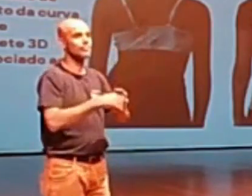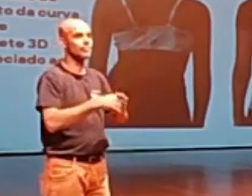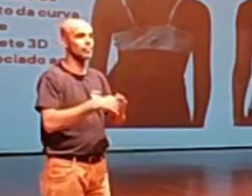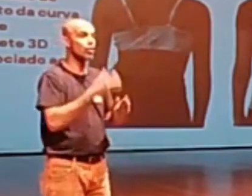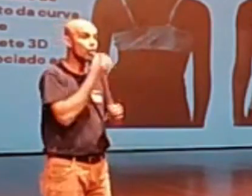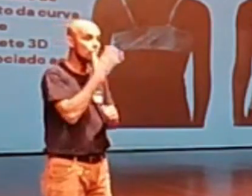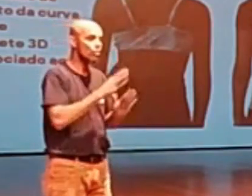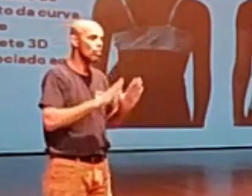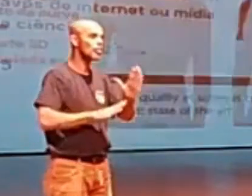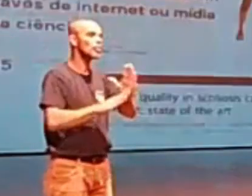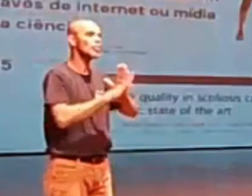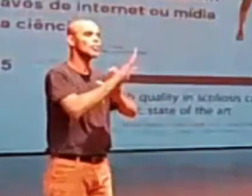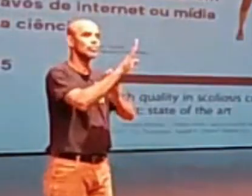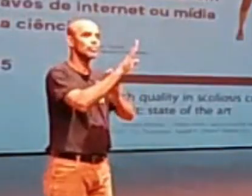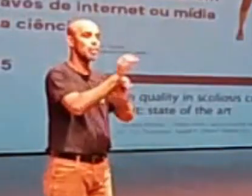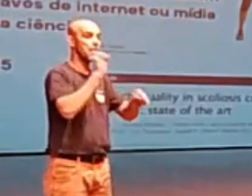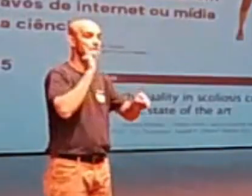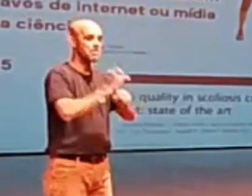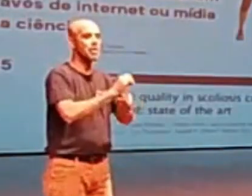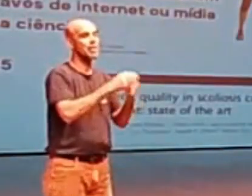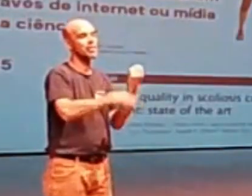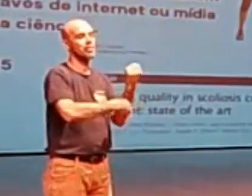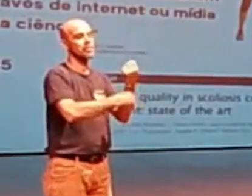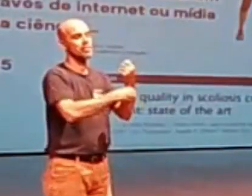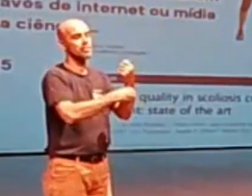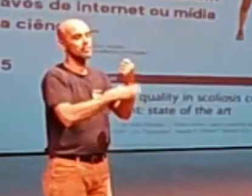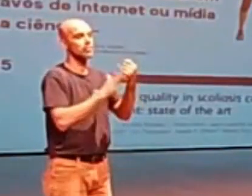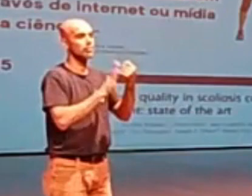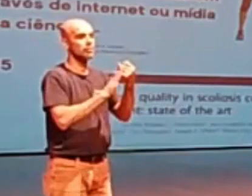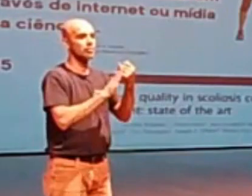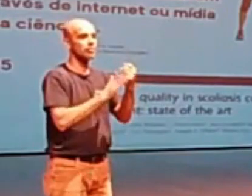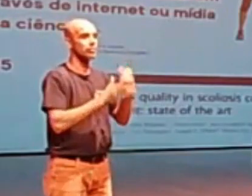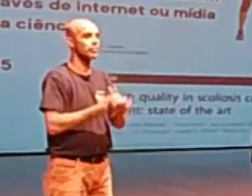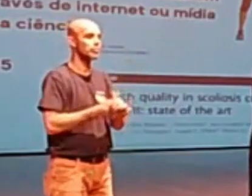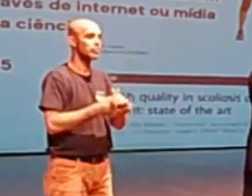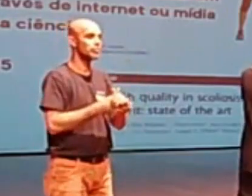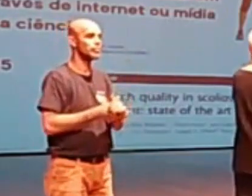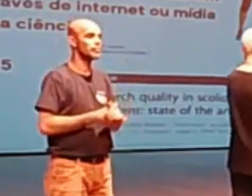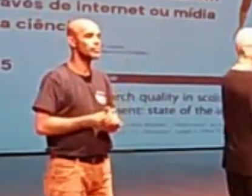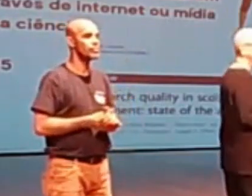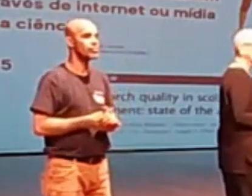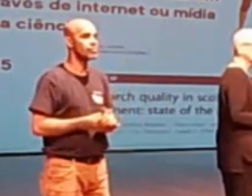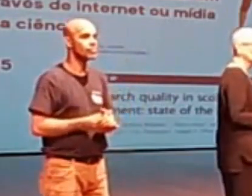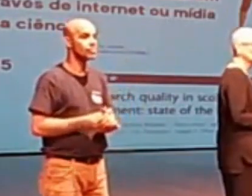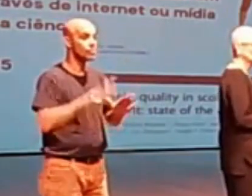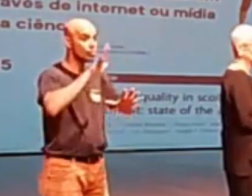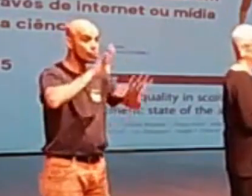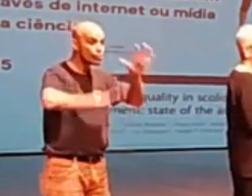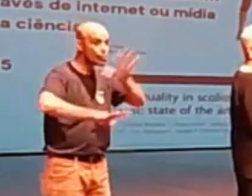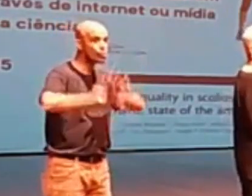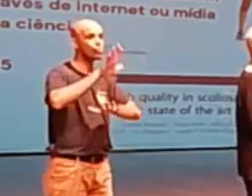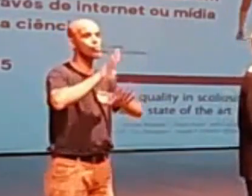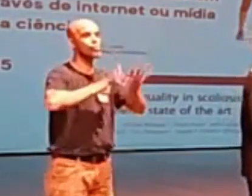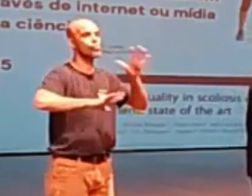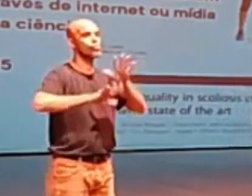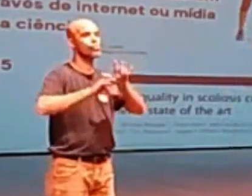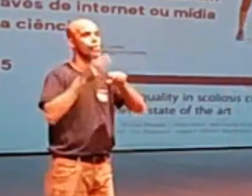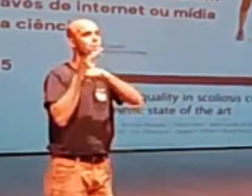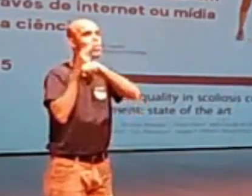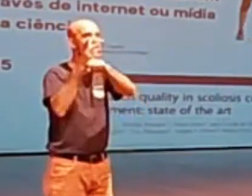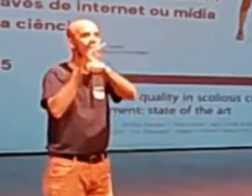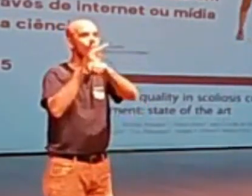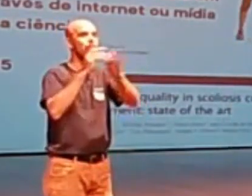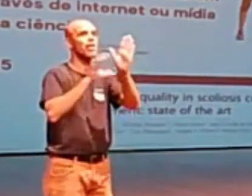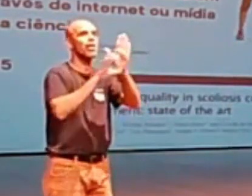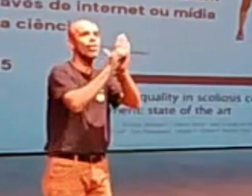repito, parar a evolução dessa curva. Mídia, mito, já falei ontem, muito cuidado com o que vocês acham aí na mídia,